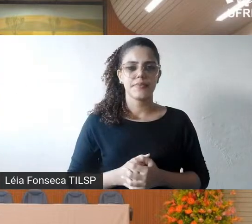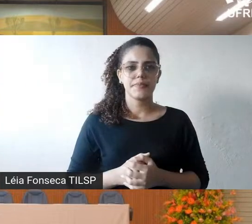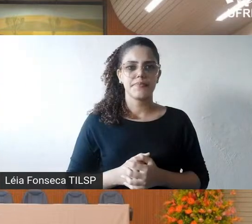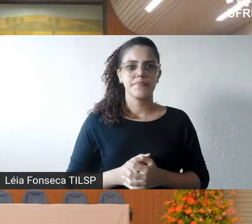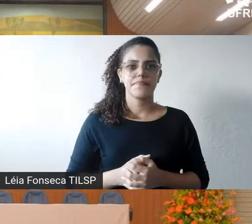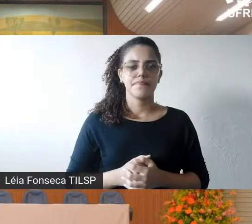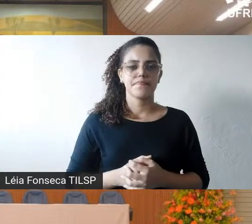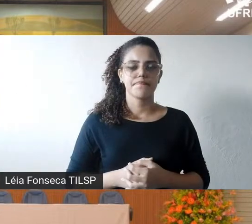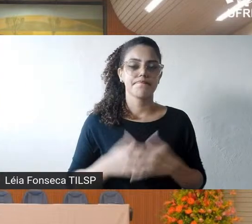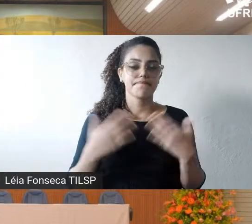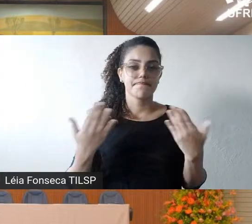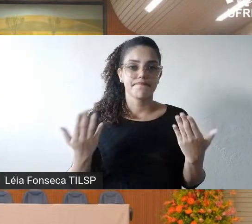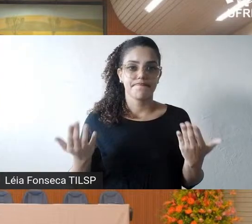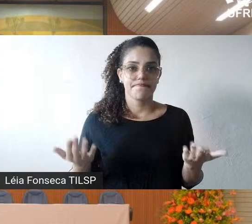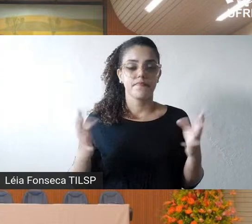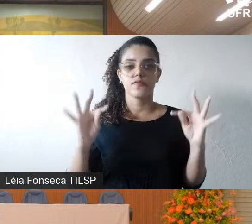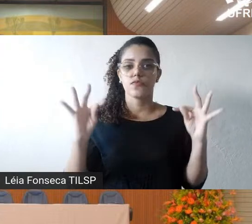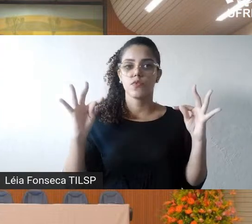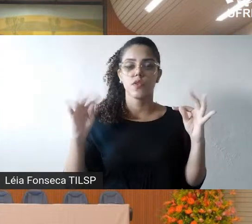Enfim,